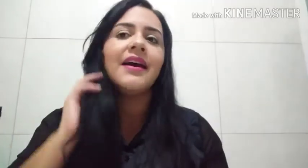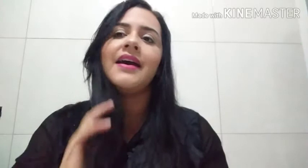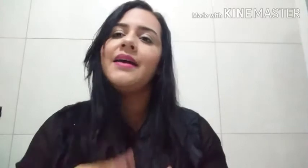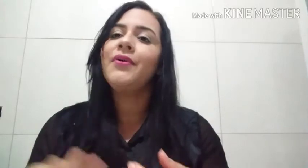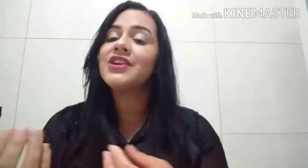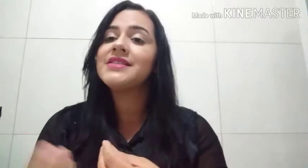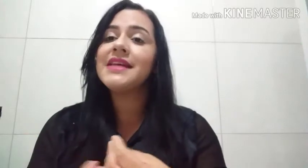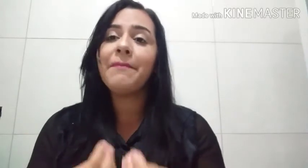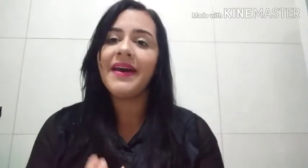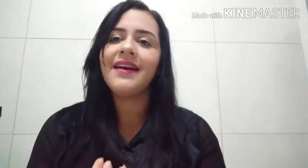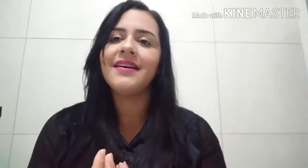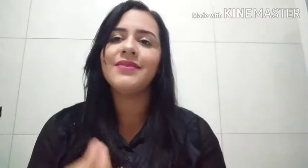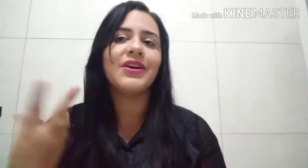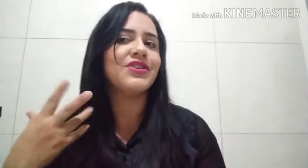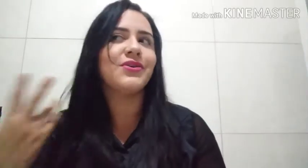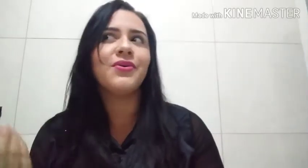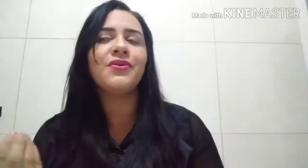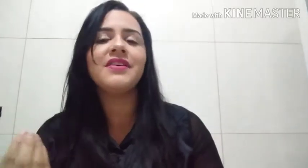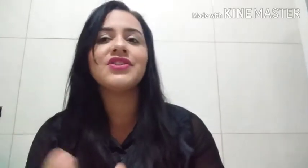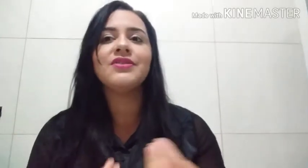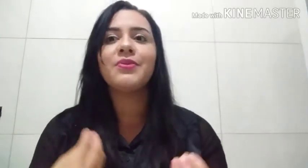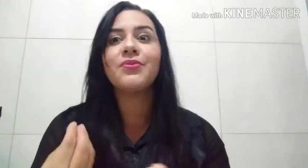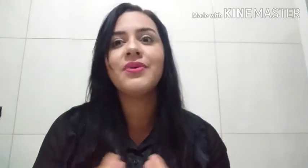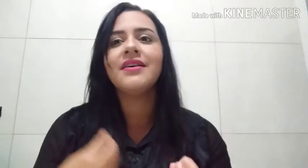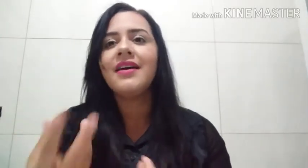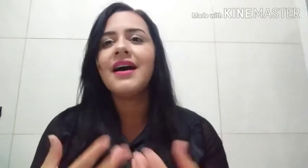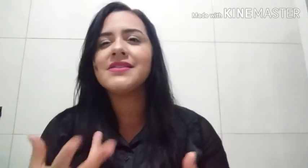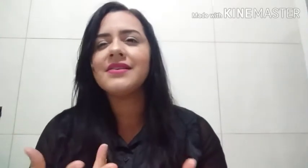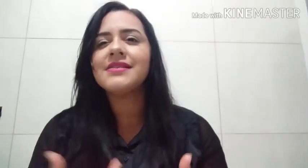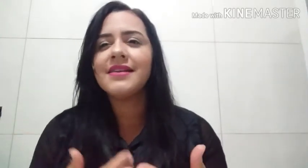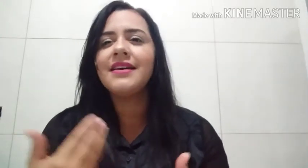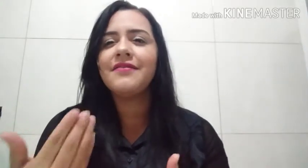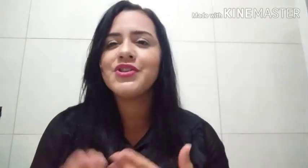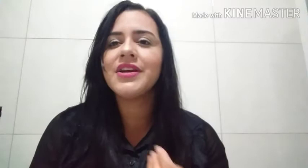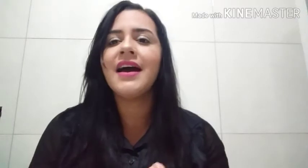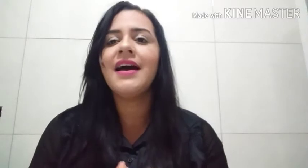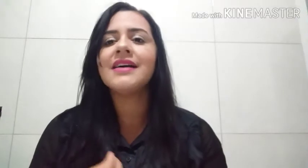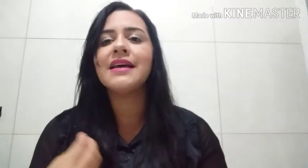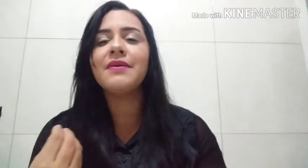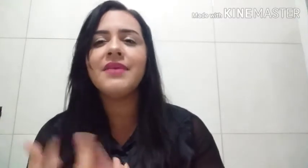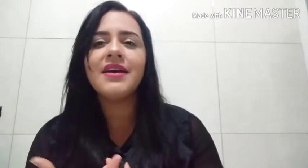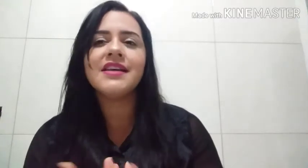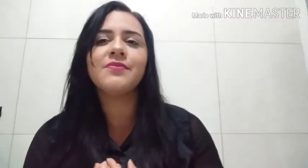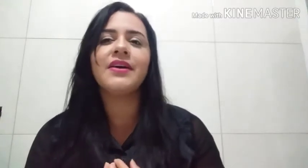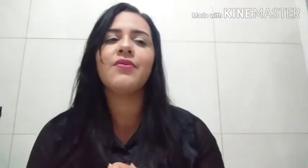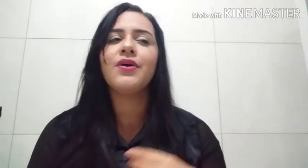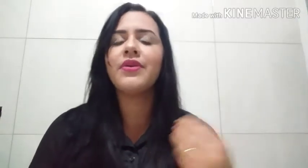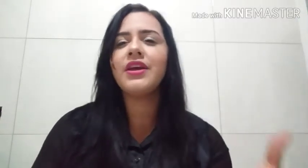É porque a gente se apega no que a gente ouve e a gente não procura, às vezes, né, investigar, saber mesmo, né, qual é a